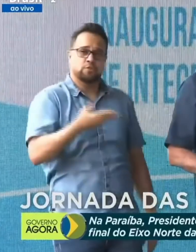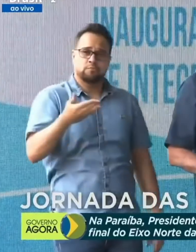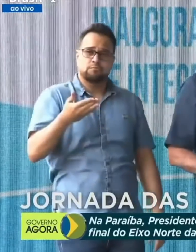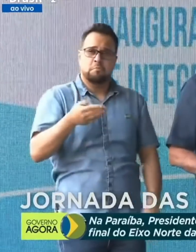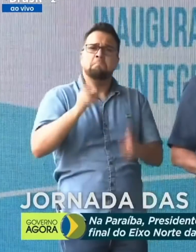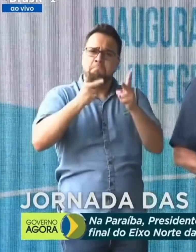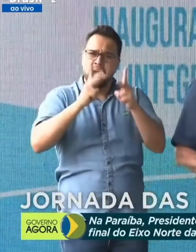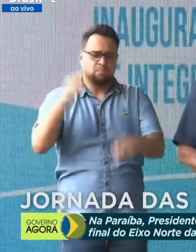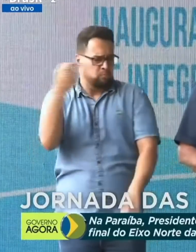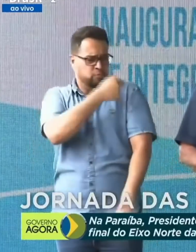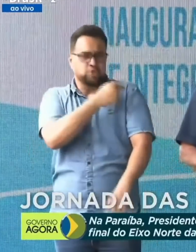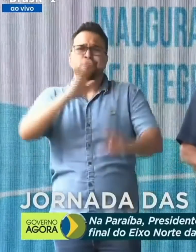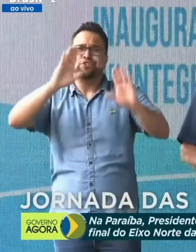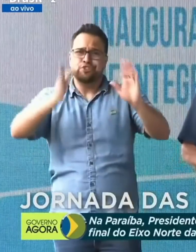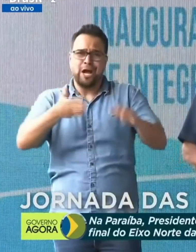mesmo vacinado